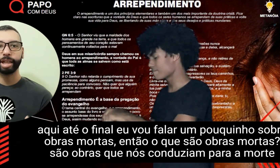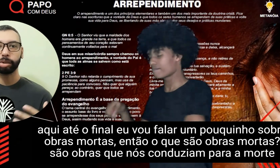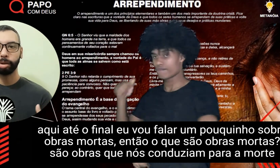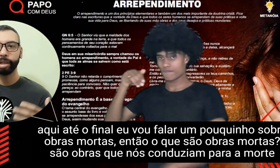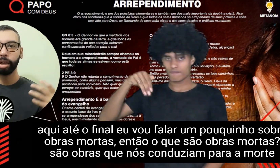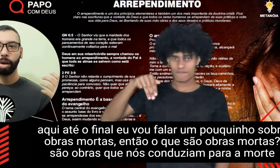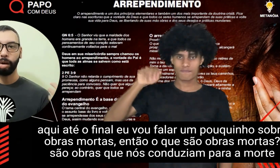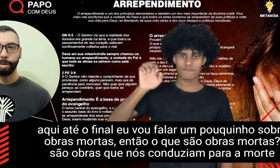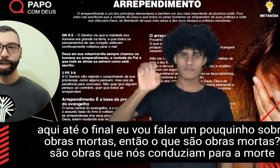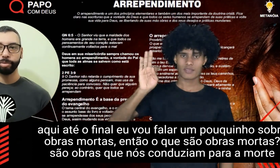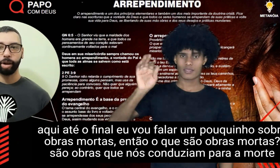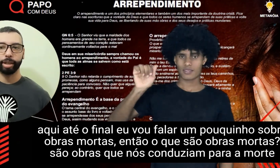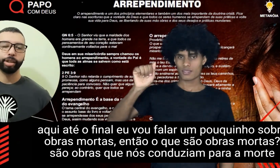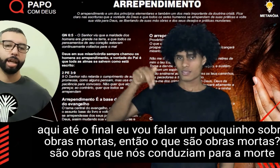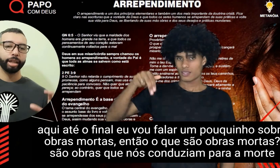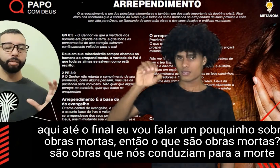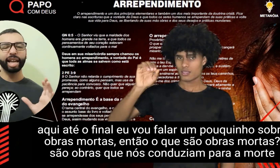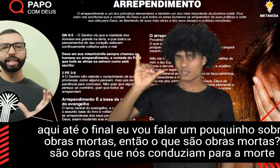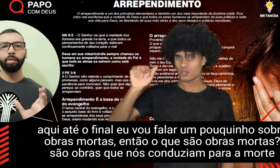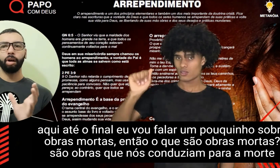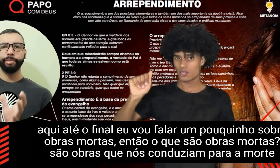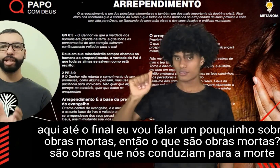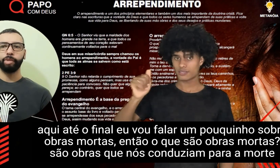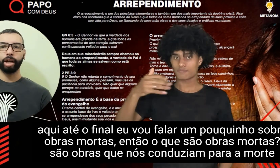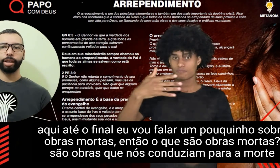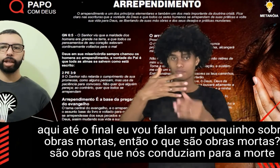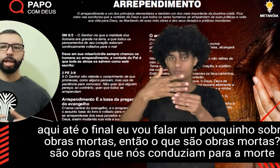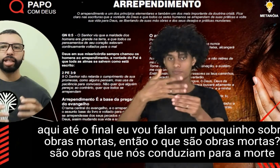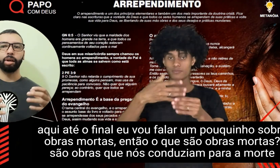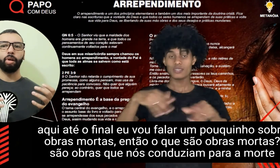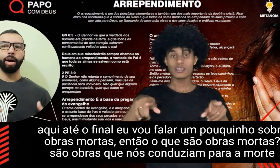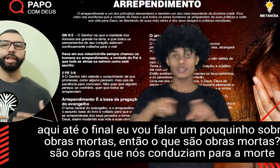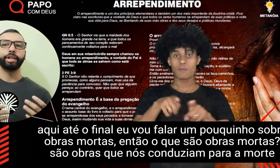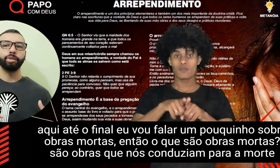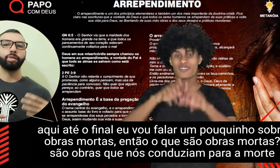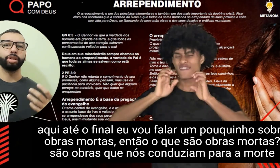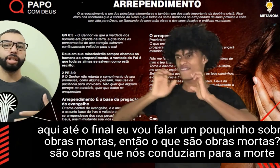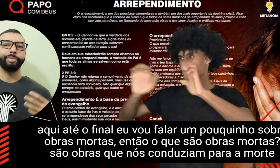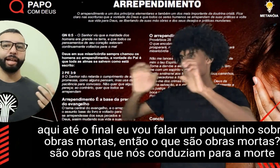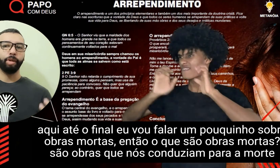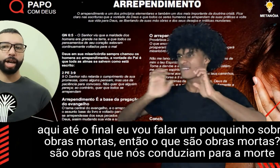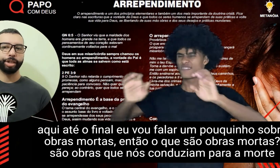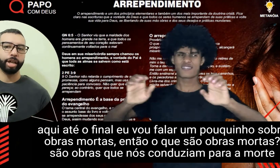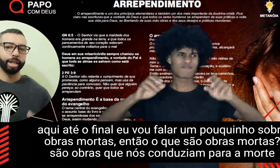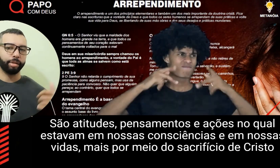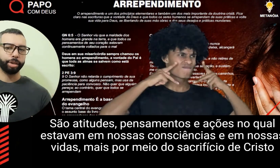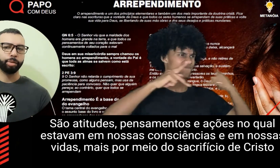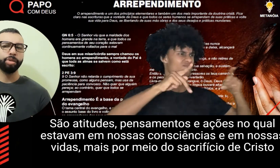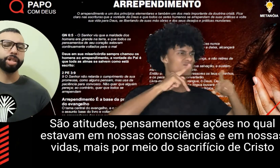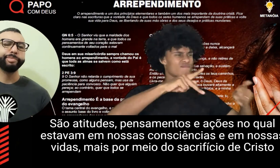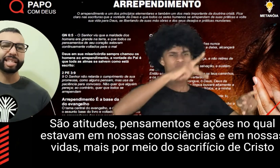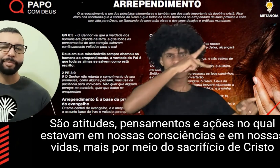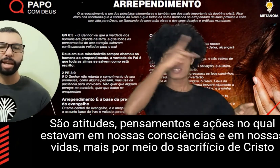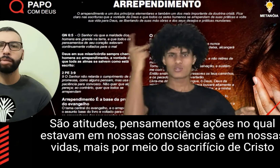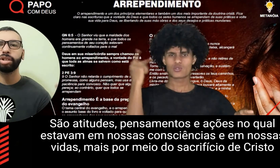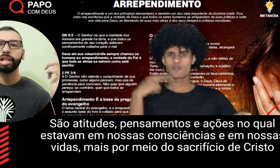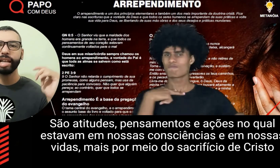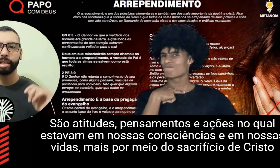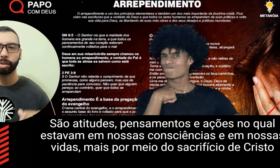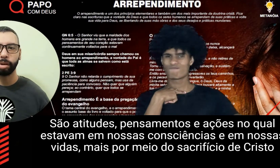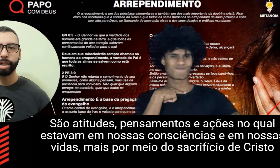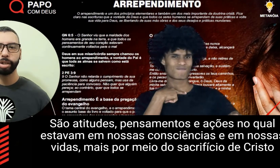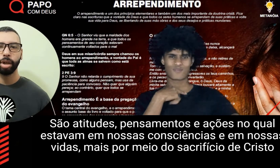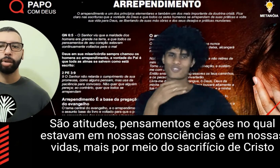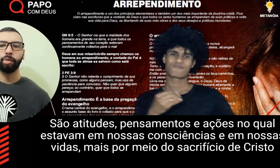pouquinho para vocês sobre obras mortas. Então, o que são obras mortas? São obras que nos conduziam para a morte. São atitudes, pensamentos